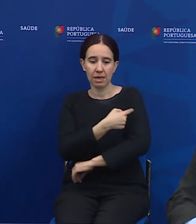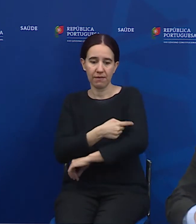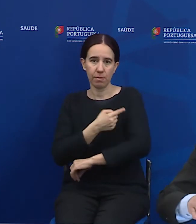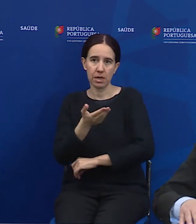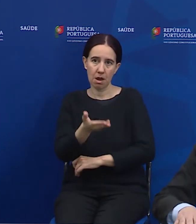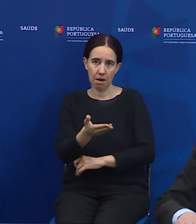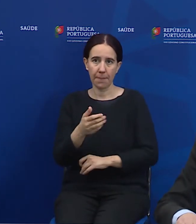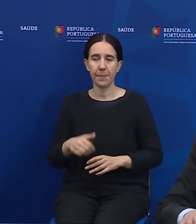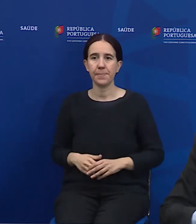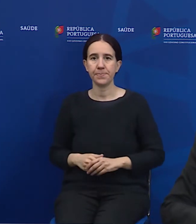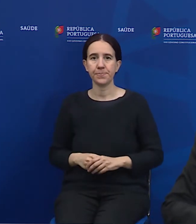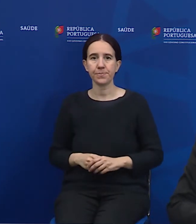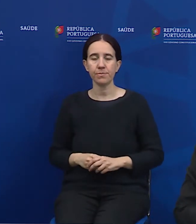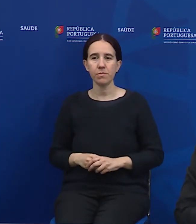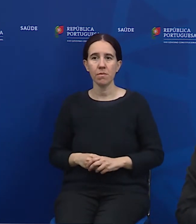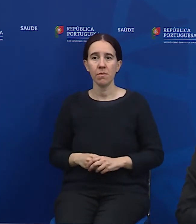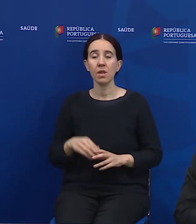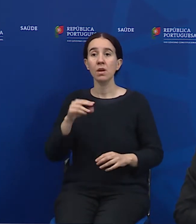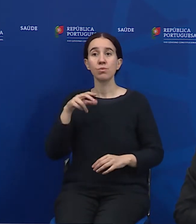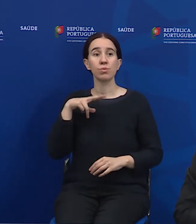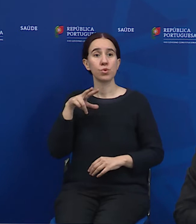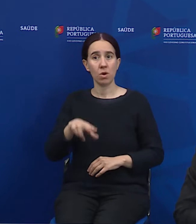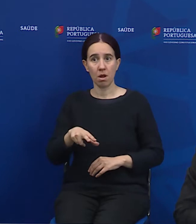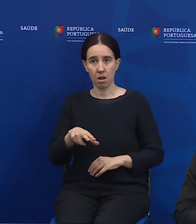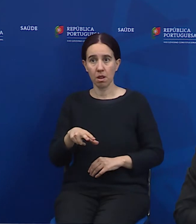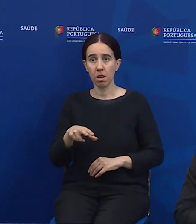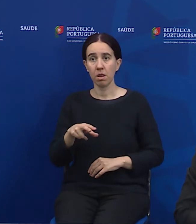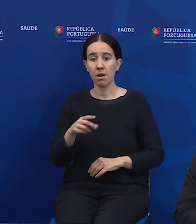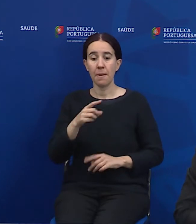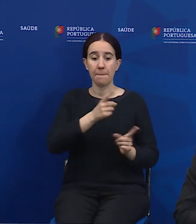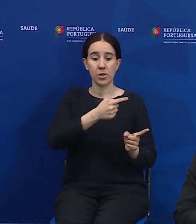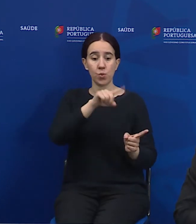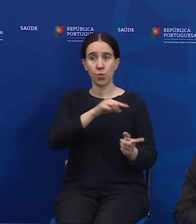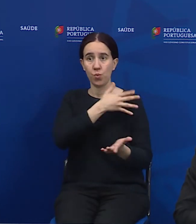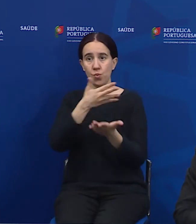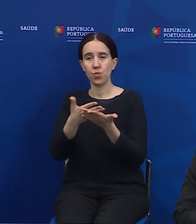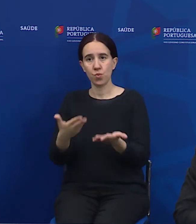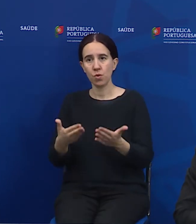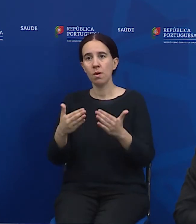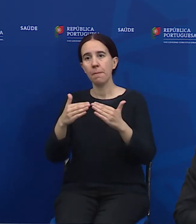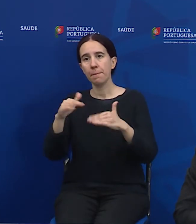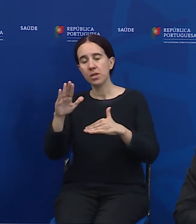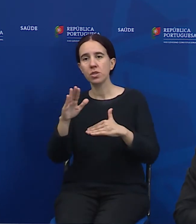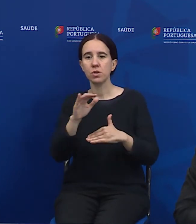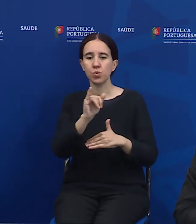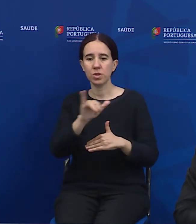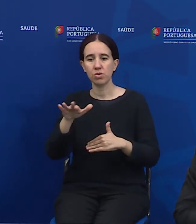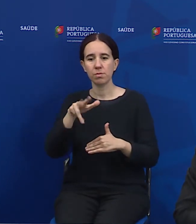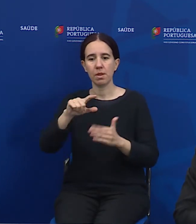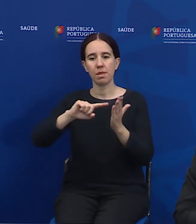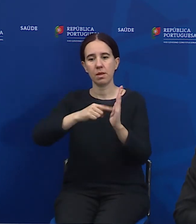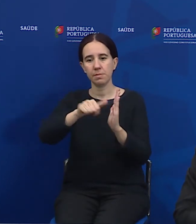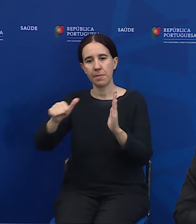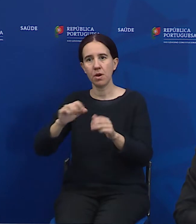em enfermaria em portugal realizou desde o dia um de março mais de 200